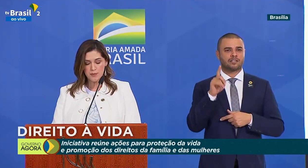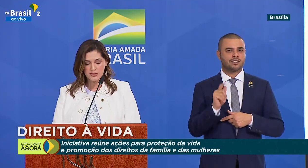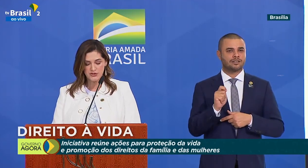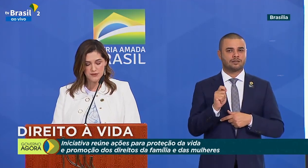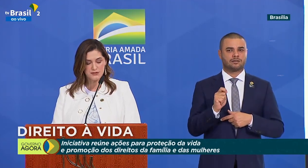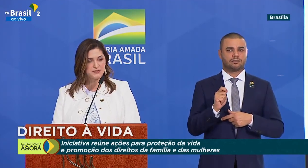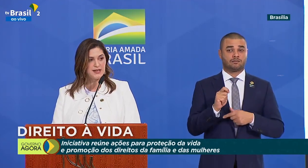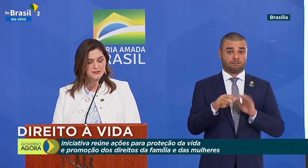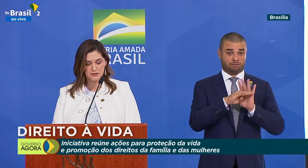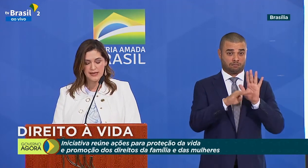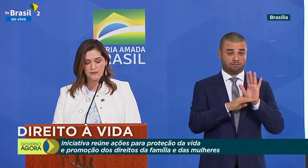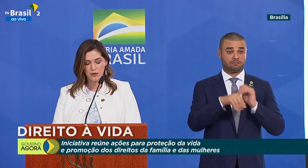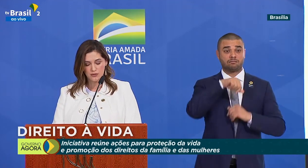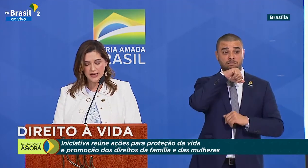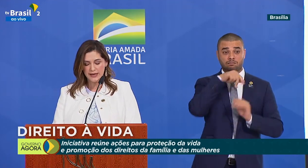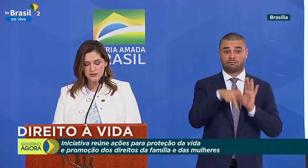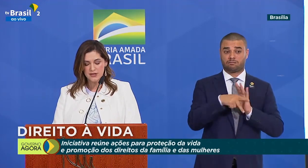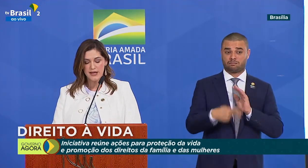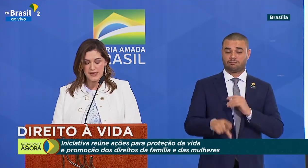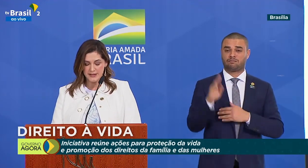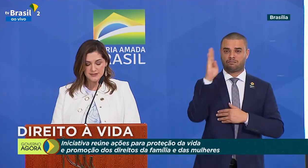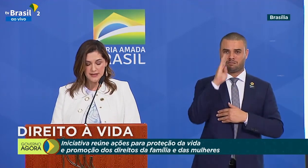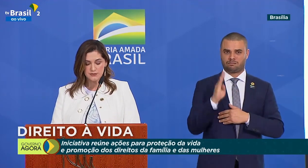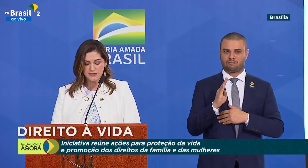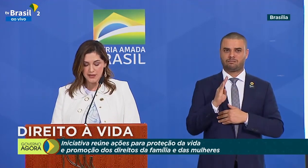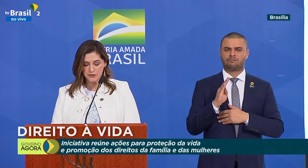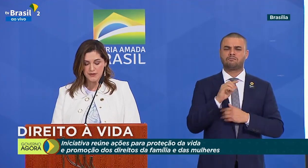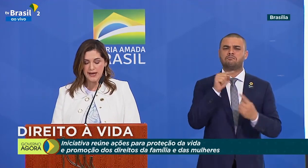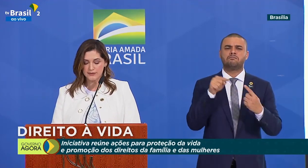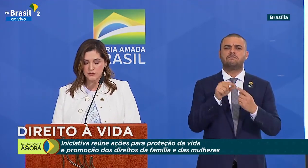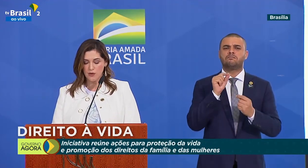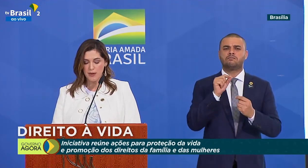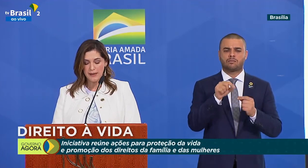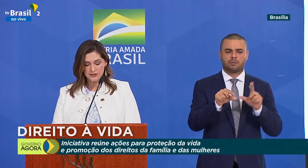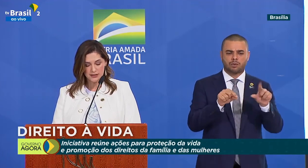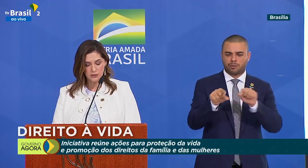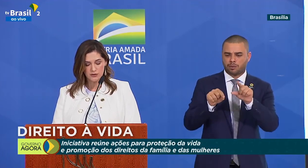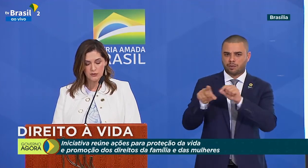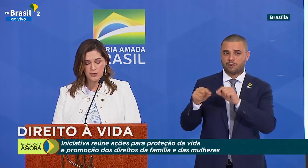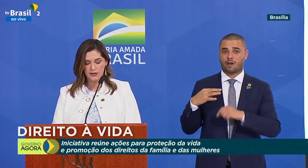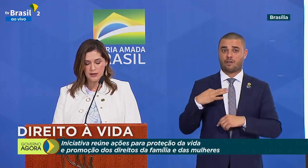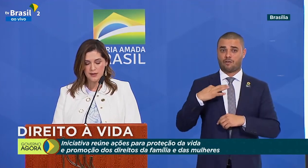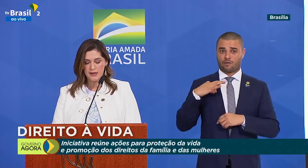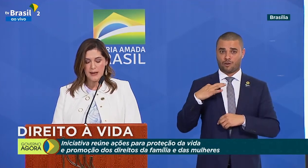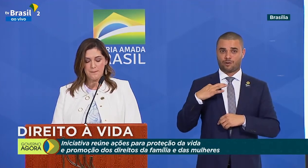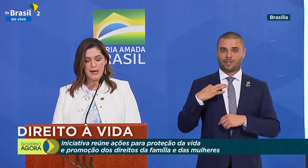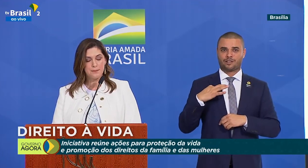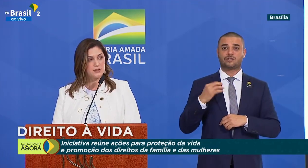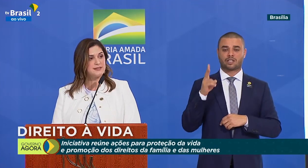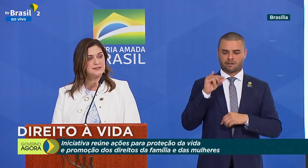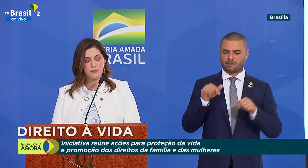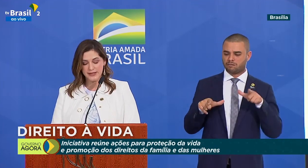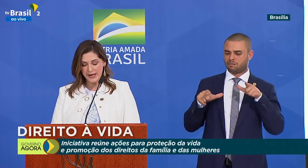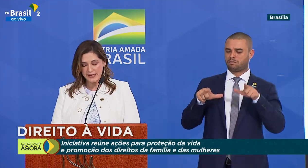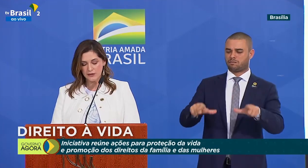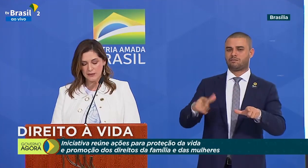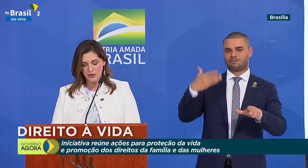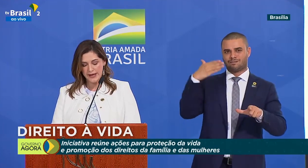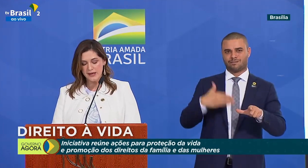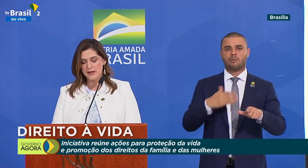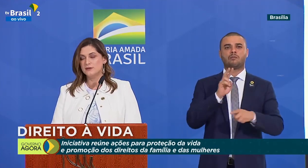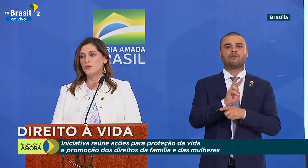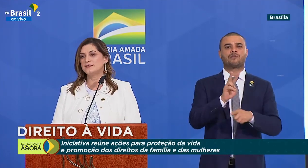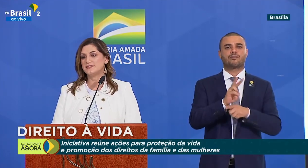com o objetivo de selecionar voluntários que serão certificados como embaixadores do programa pela proteção